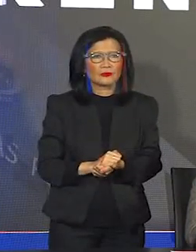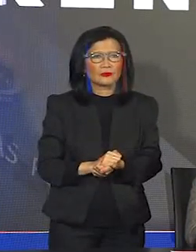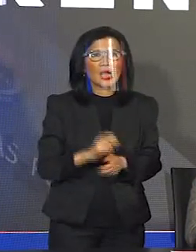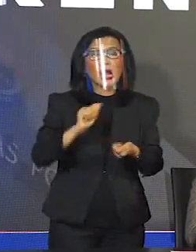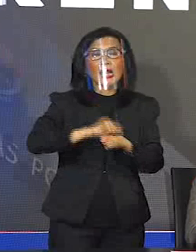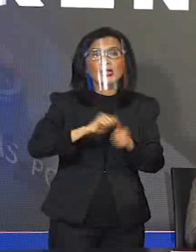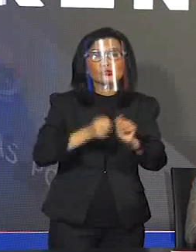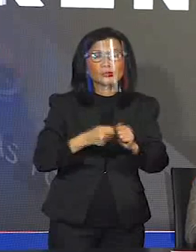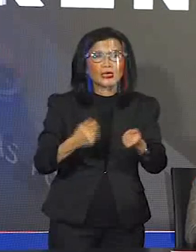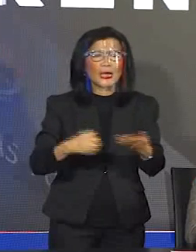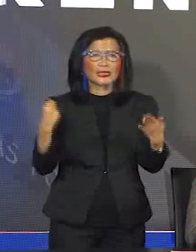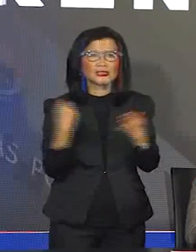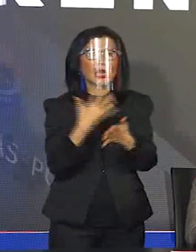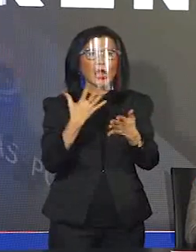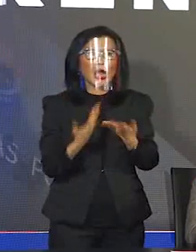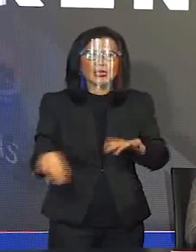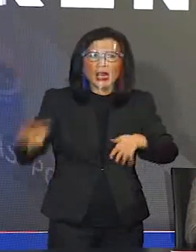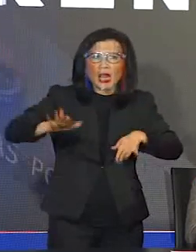Kejadiannya adalah kecelakaan laut.